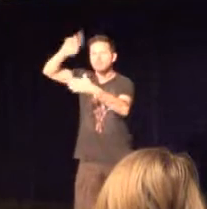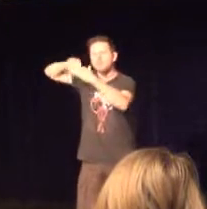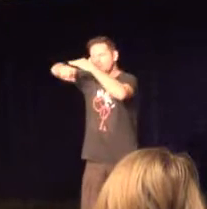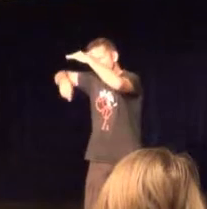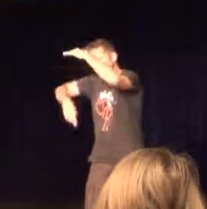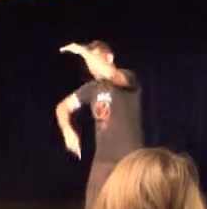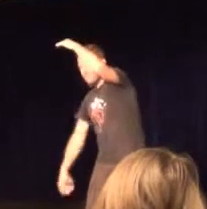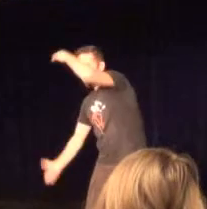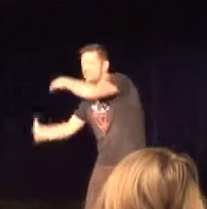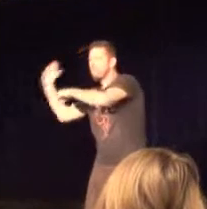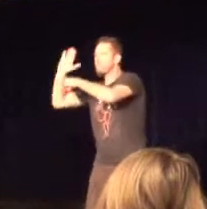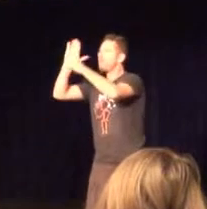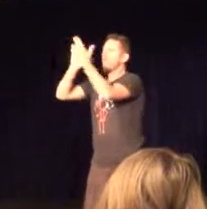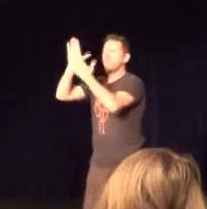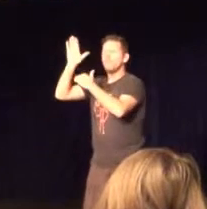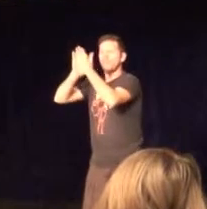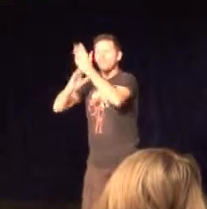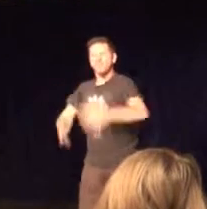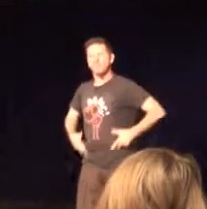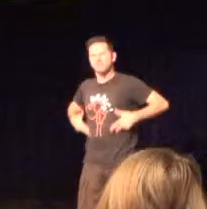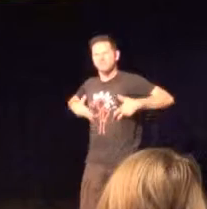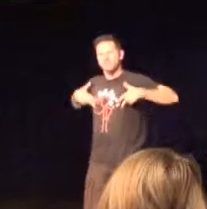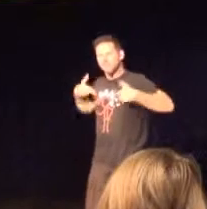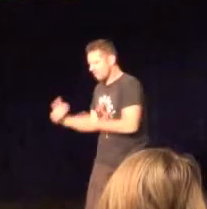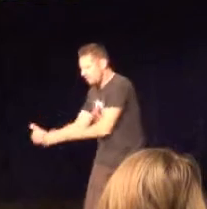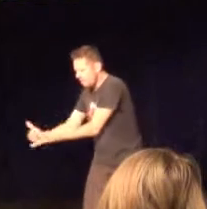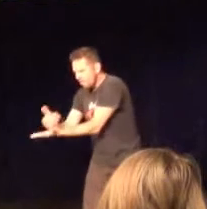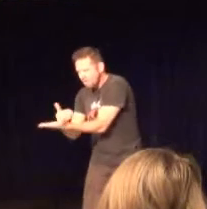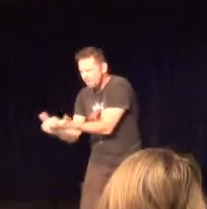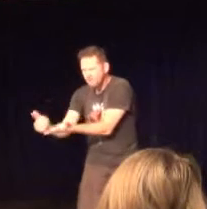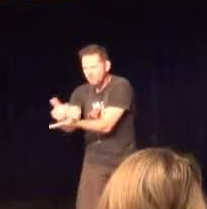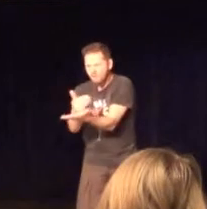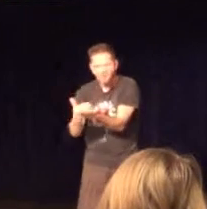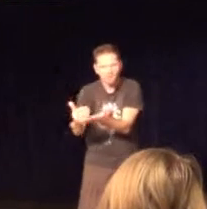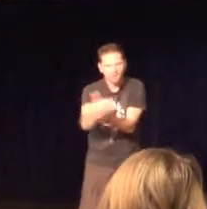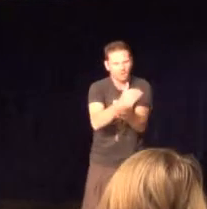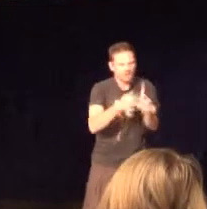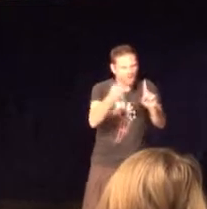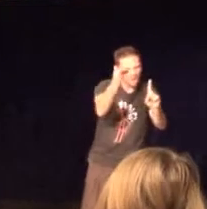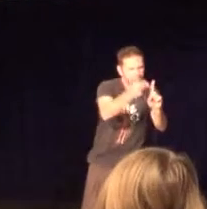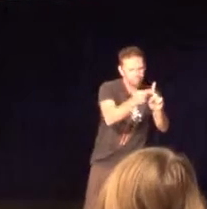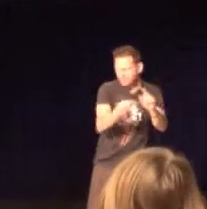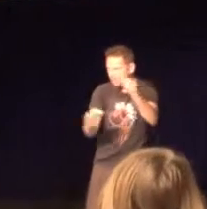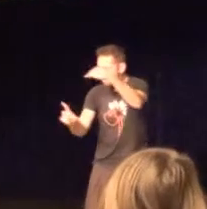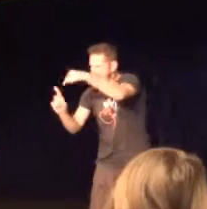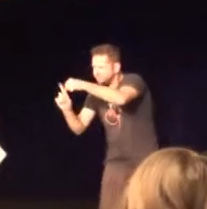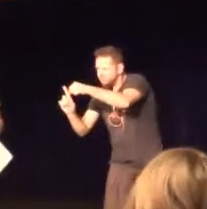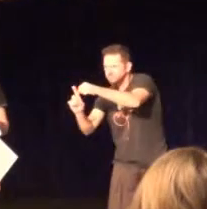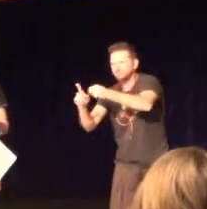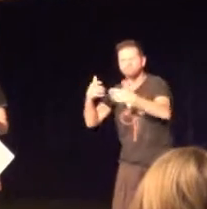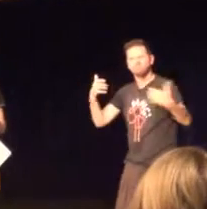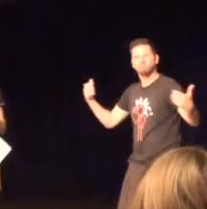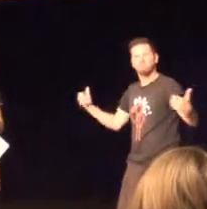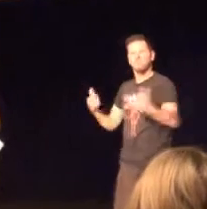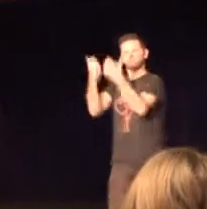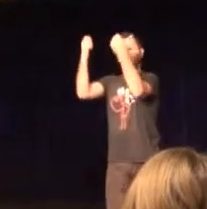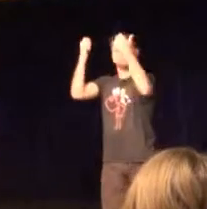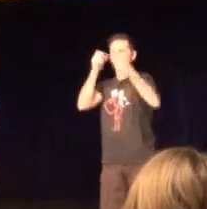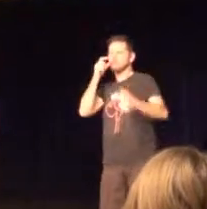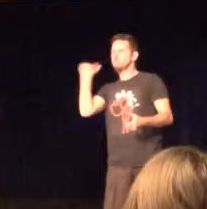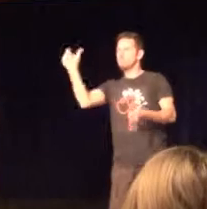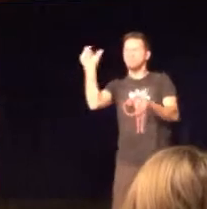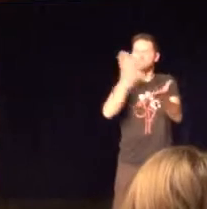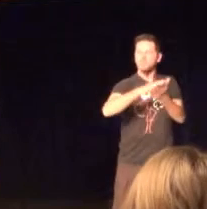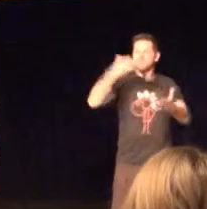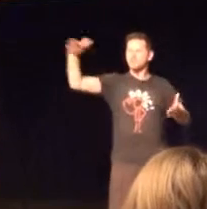qui préserve ses racines tout en tentant des greffes clandestines. Je trinque aux métaphores cangeleuses,